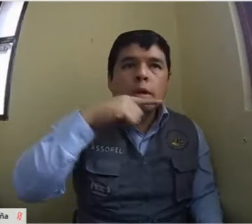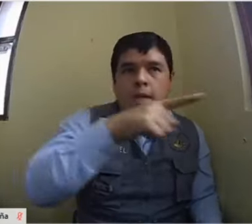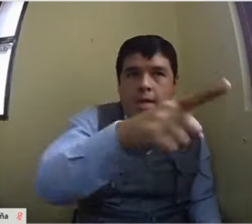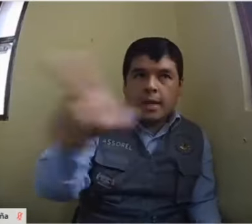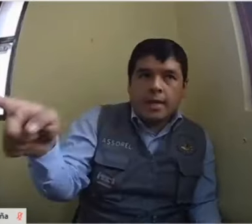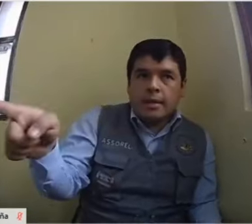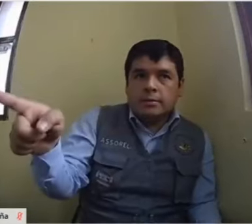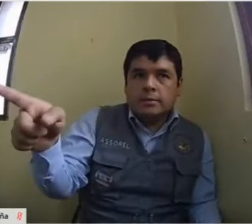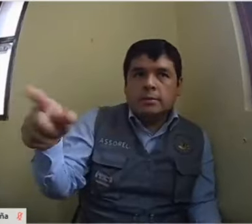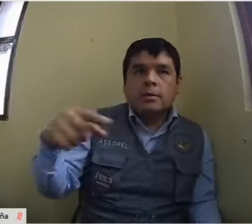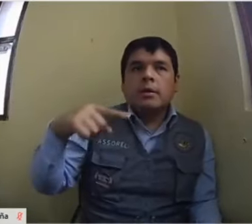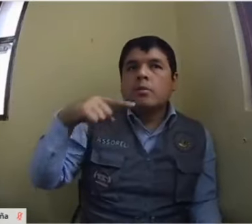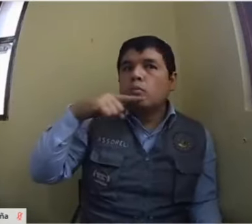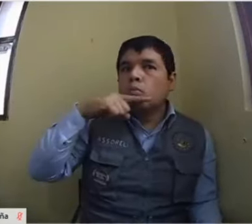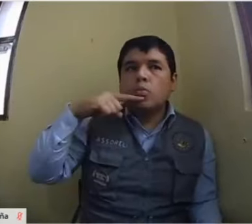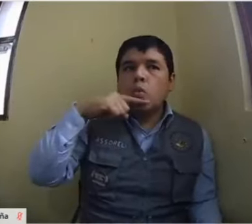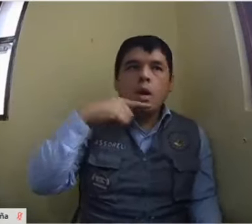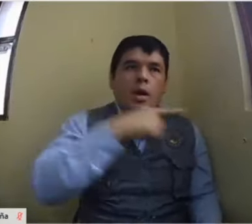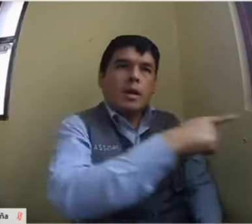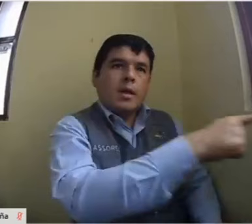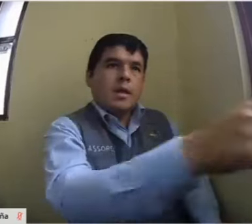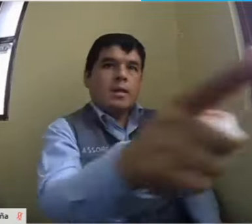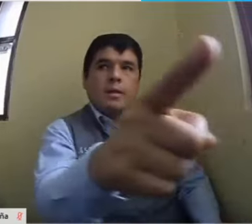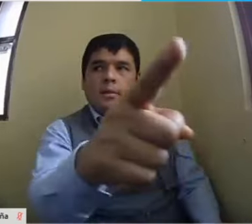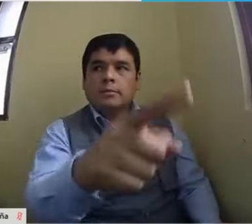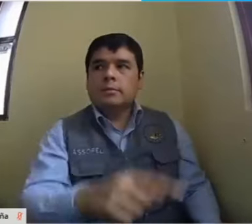igual es señal de mujer y se señala a varias personas.